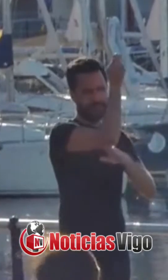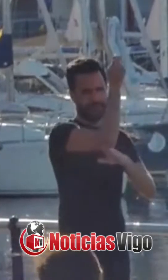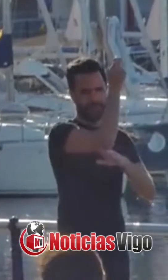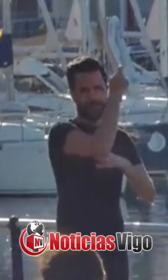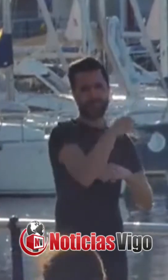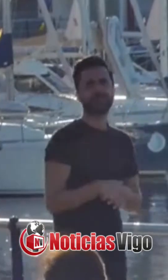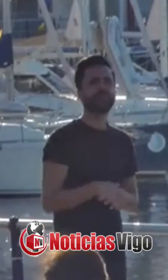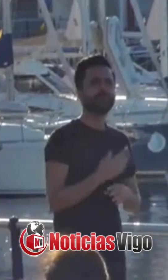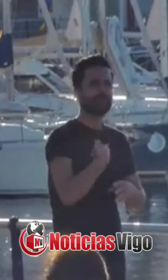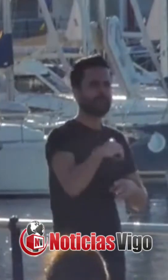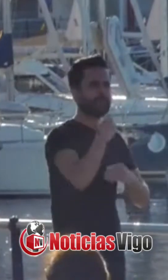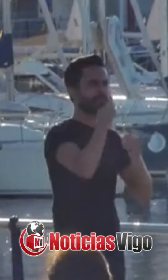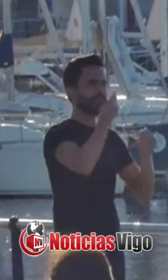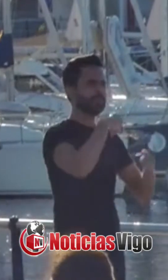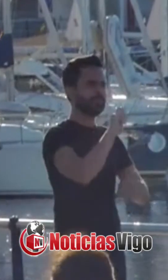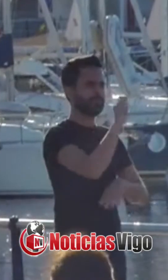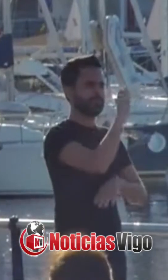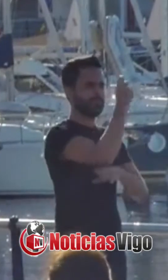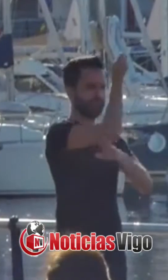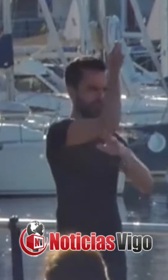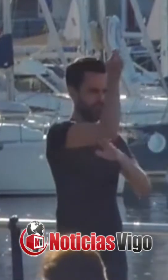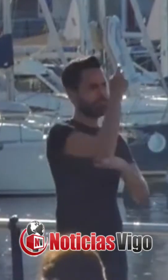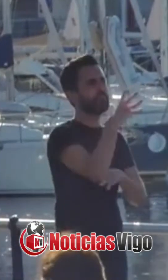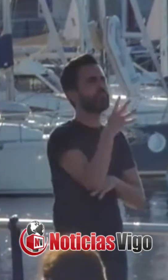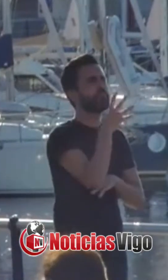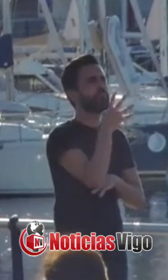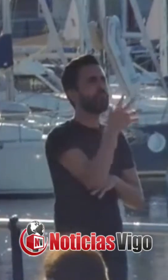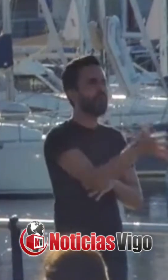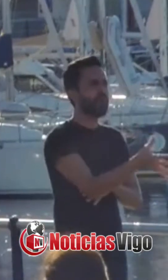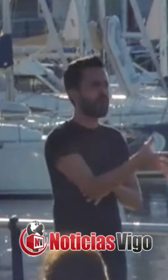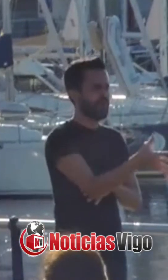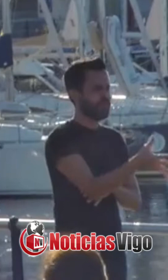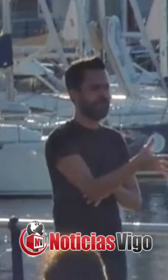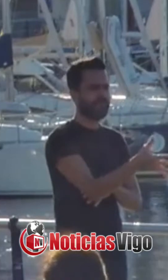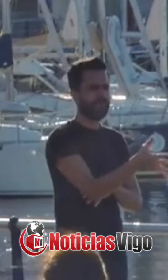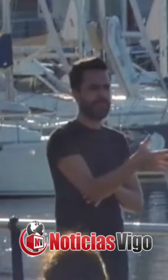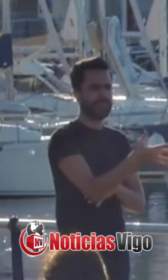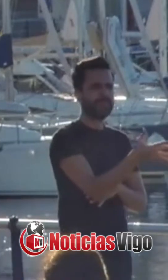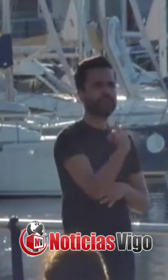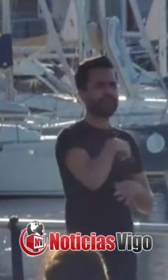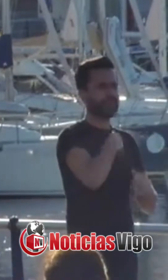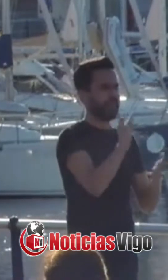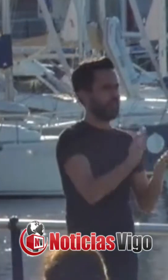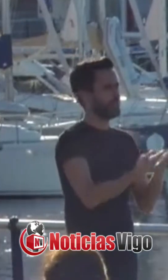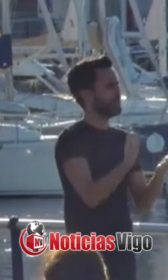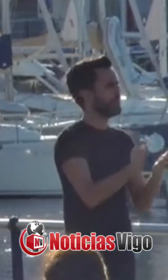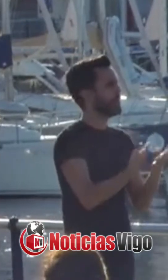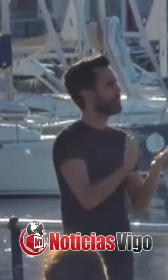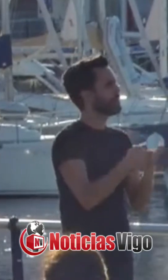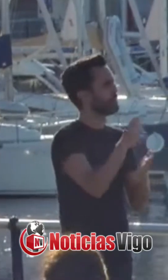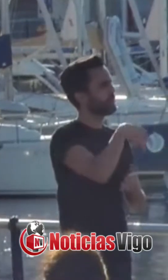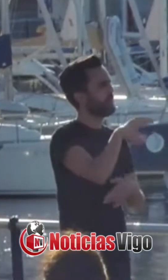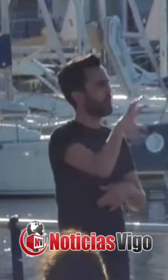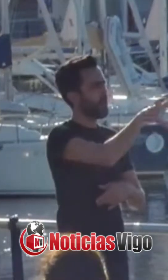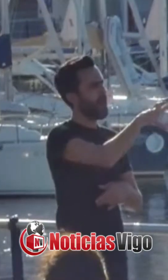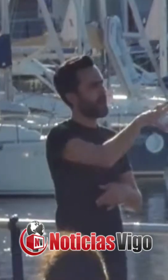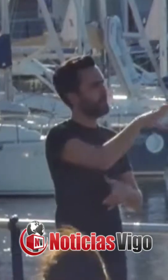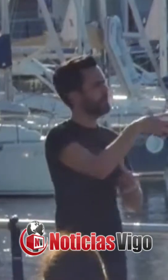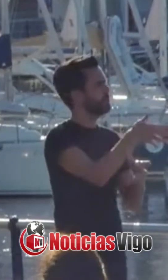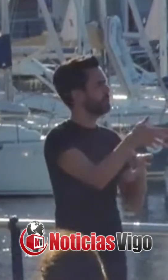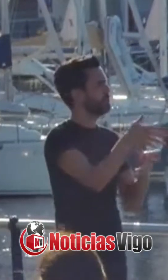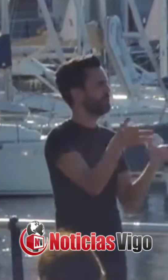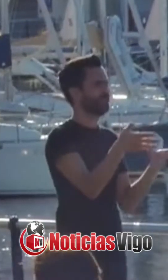Imos facer historia porque, ademais, demostramos que somos un gran país.